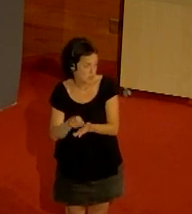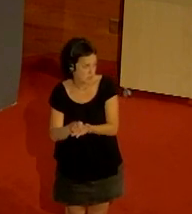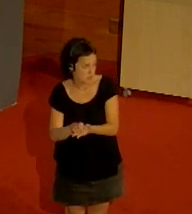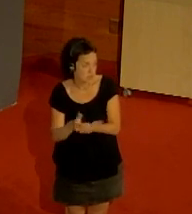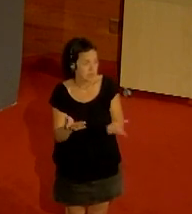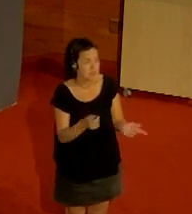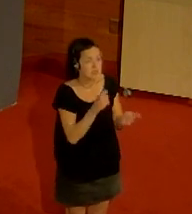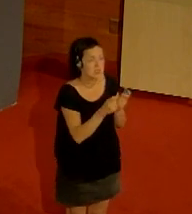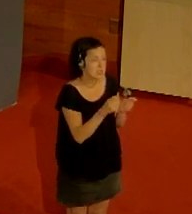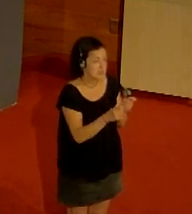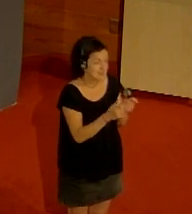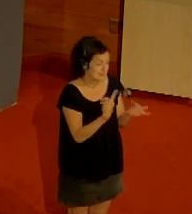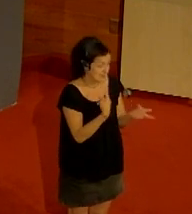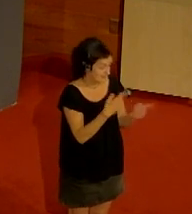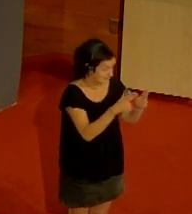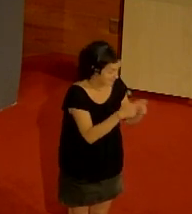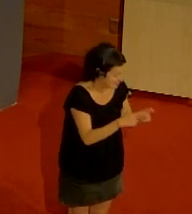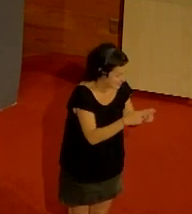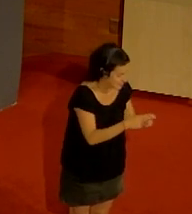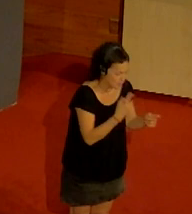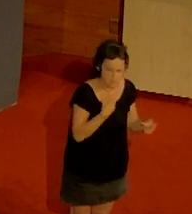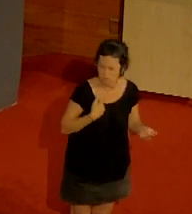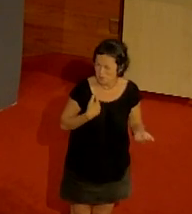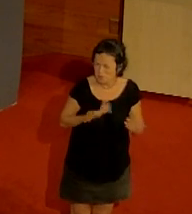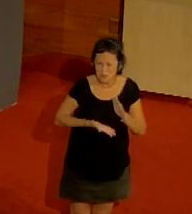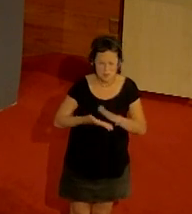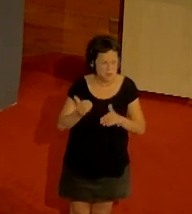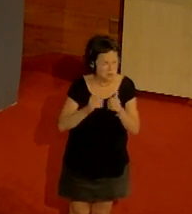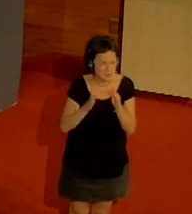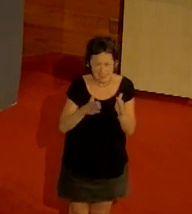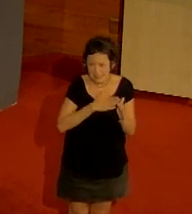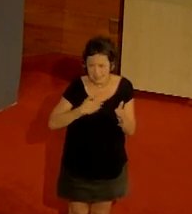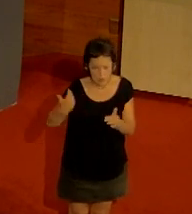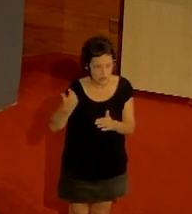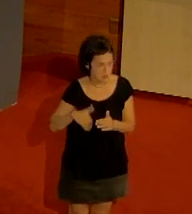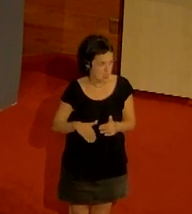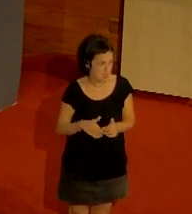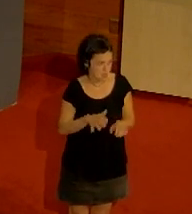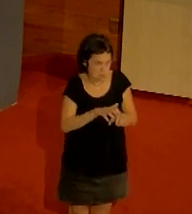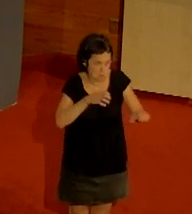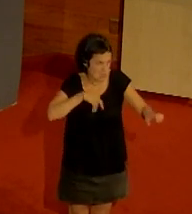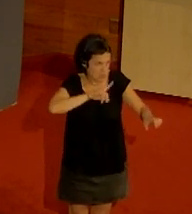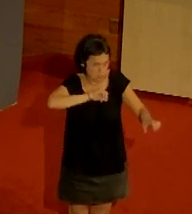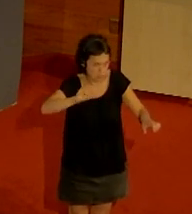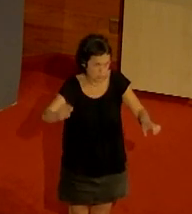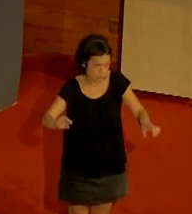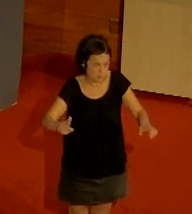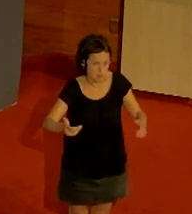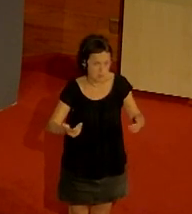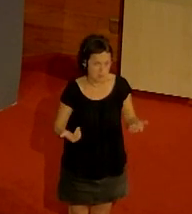quiero volver ya a casa, me quiero ir. Y muchos al final se acaban yendo, ¿no? Entonces, cosas que te cambian un